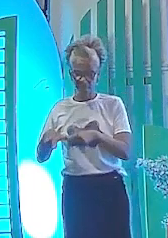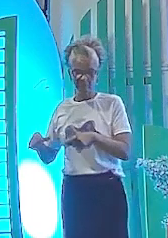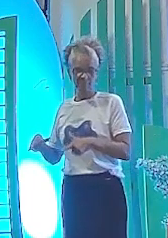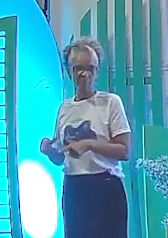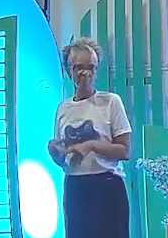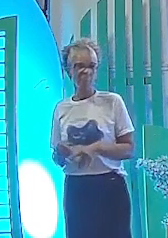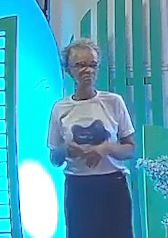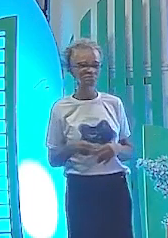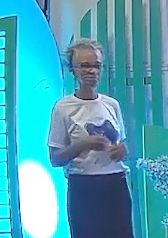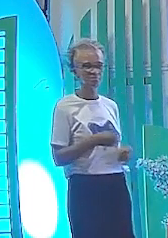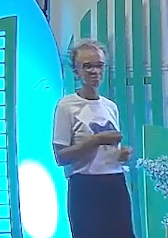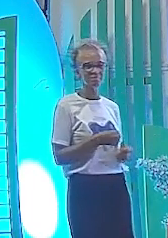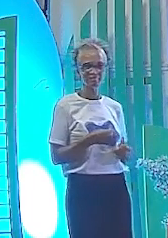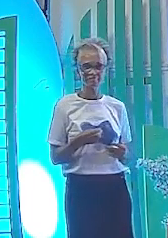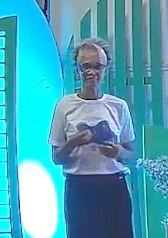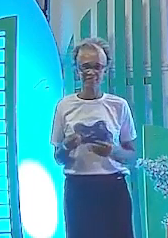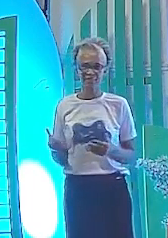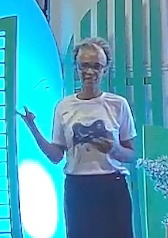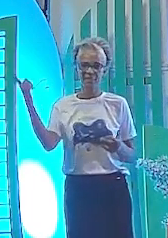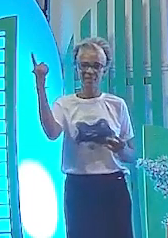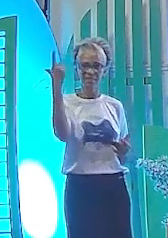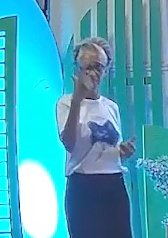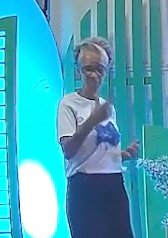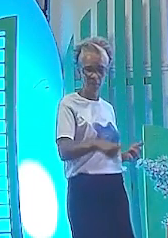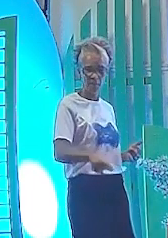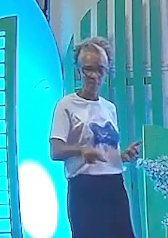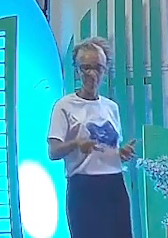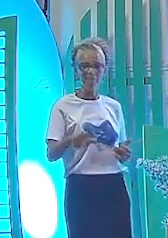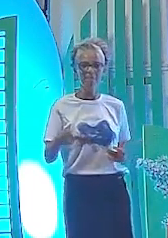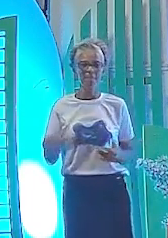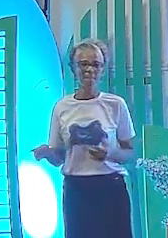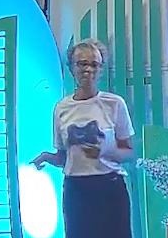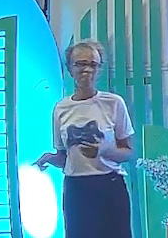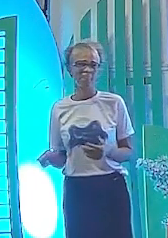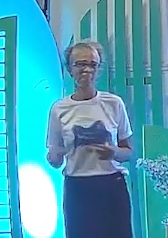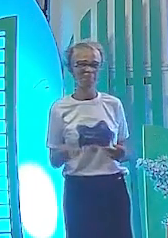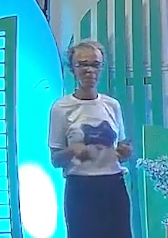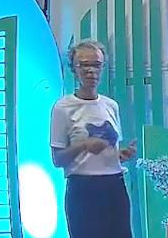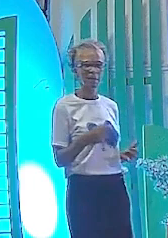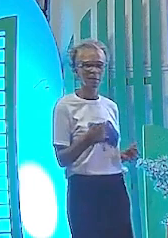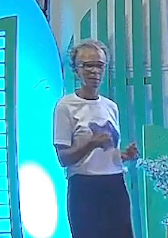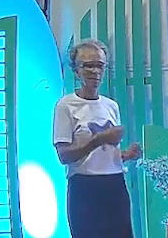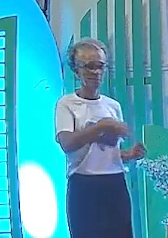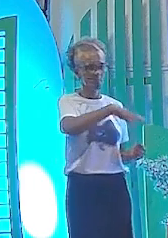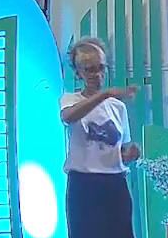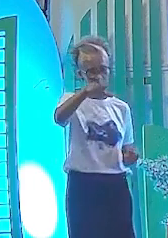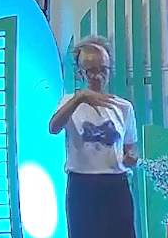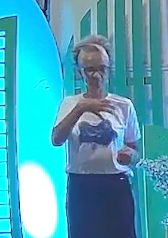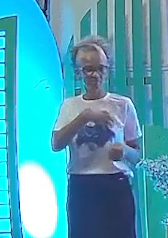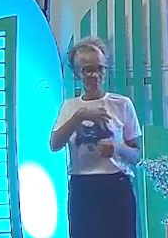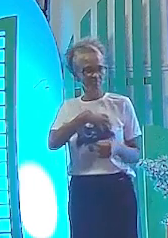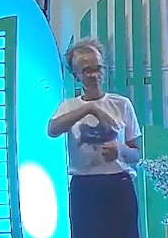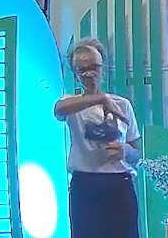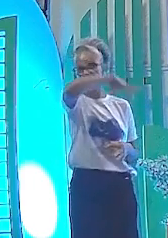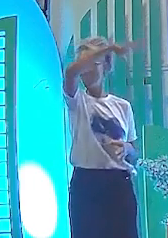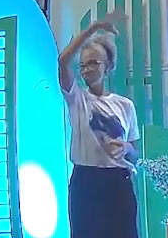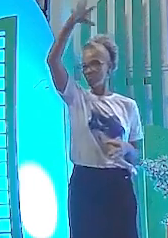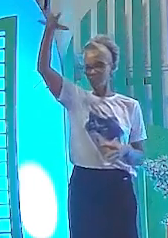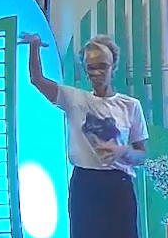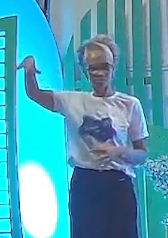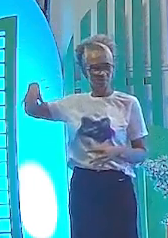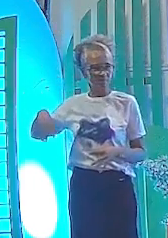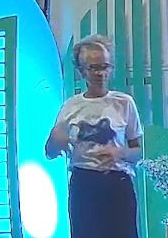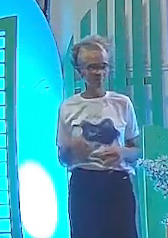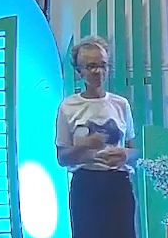e voltado, né, para a valorização dos autores baianos, além da programação do Coreto,